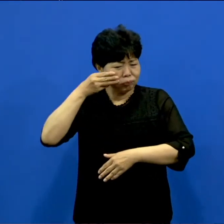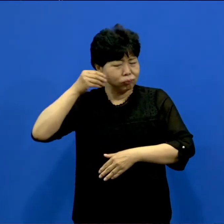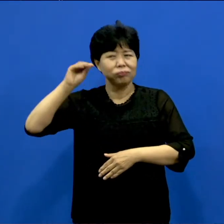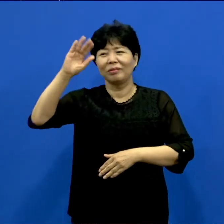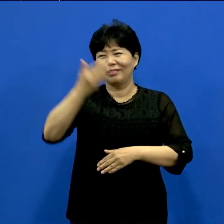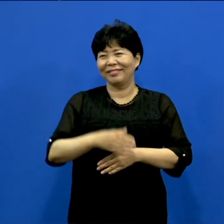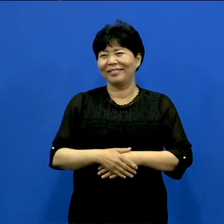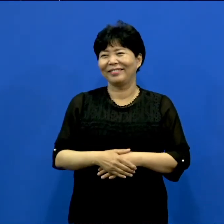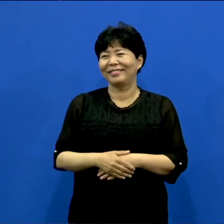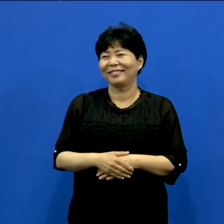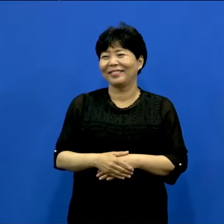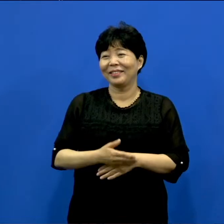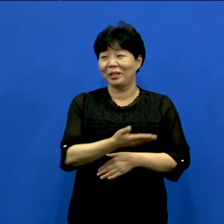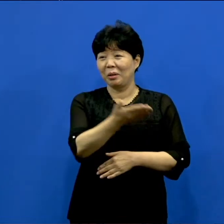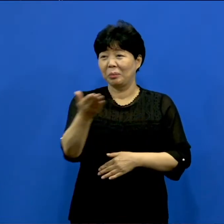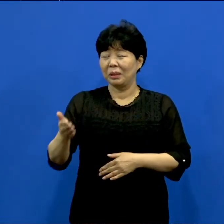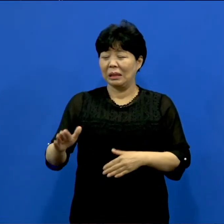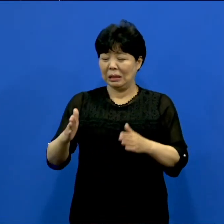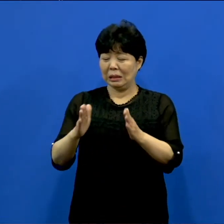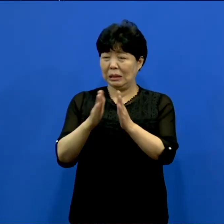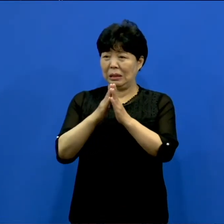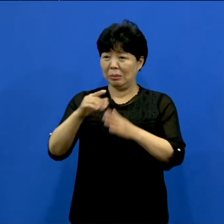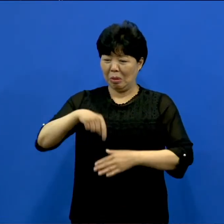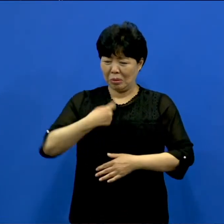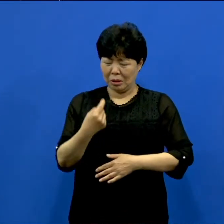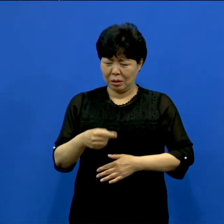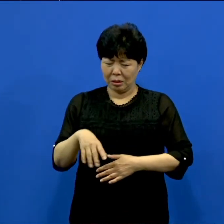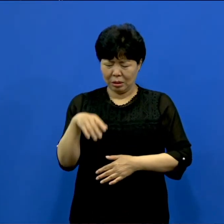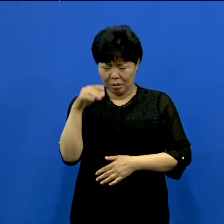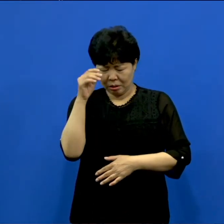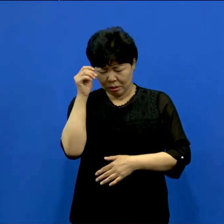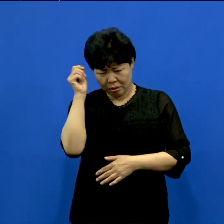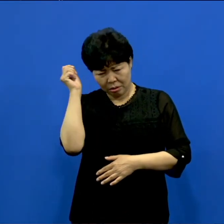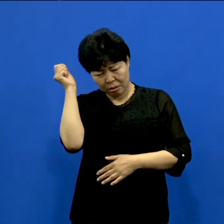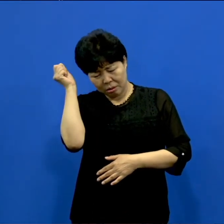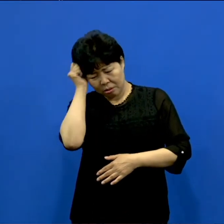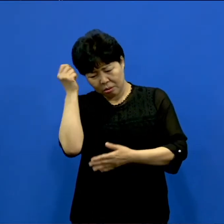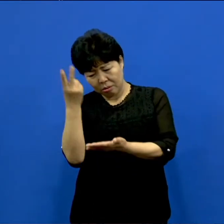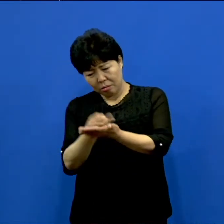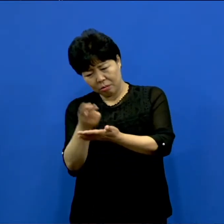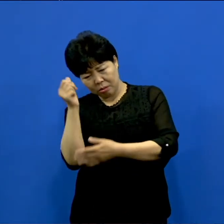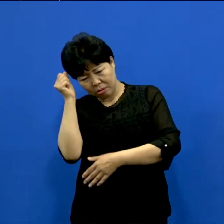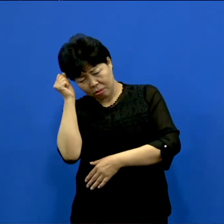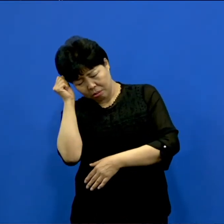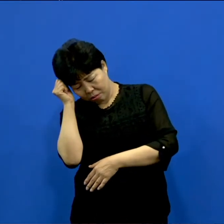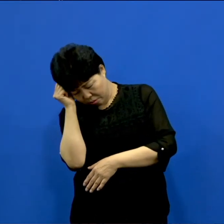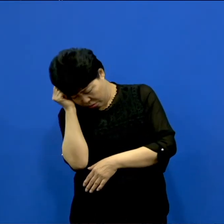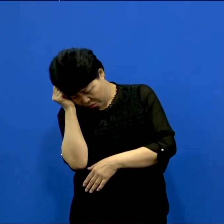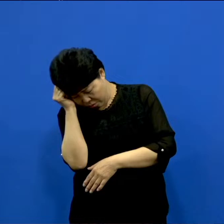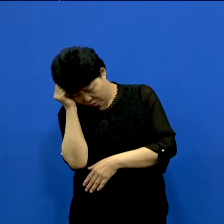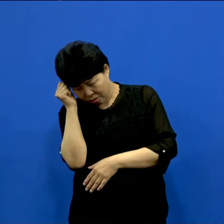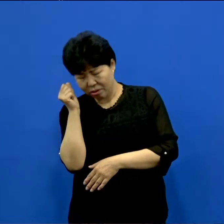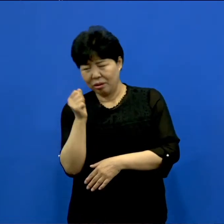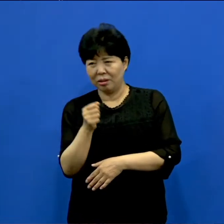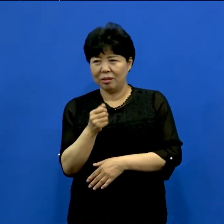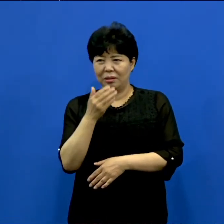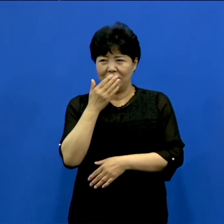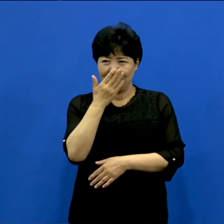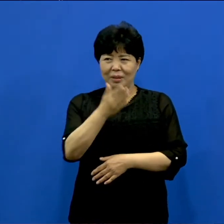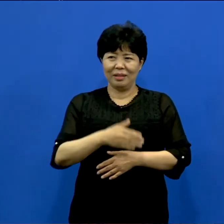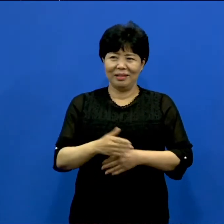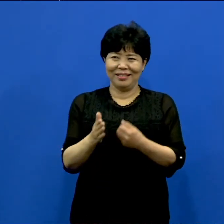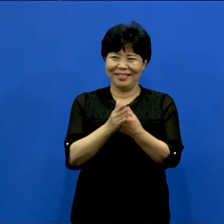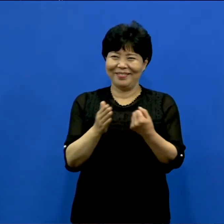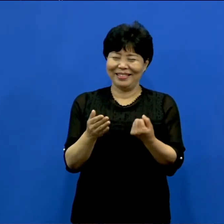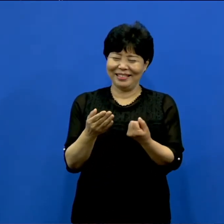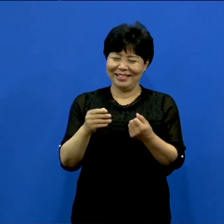오늘 이 밤에도 여러분들 집에 있으면 누워 있고 이렇게 하다가 뭐 기도한다 그러다가 잘 가능성이, 그러니까 같이 기도하는